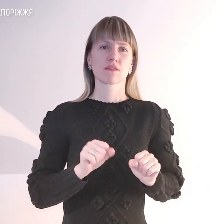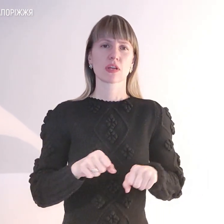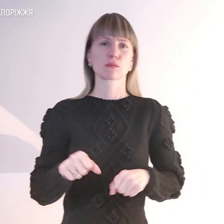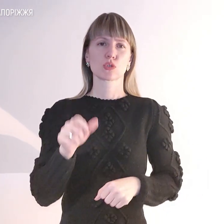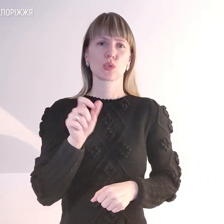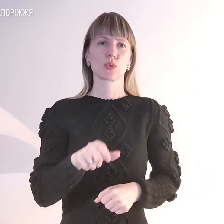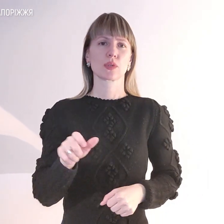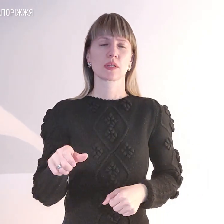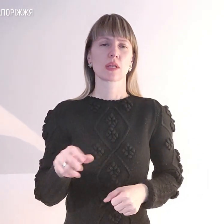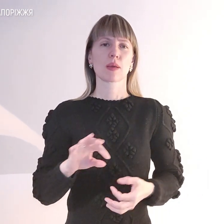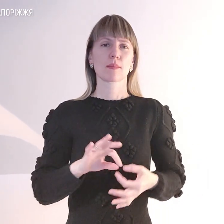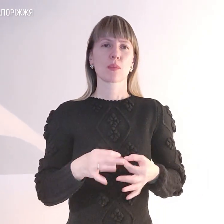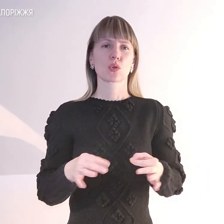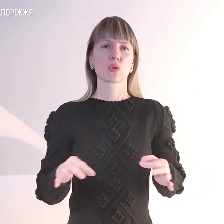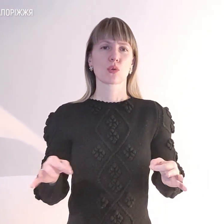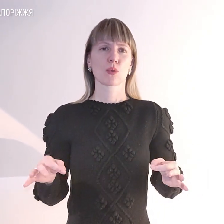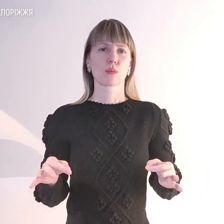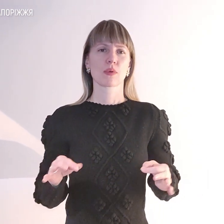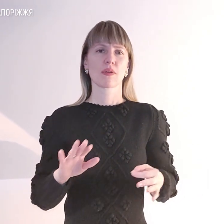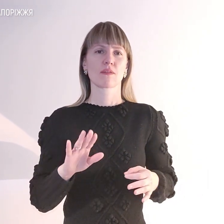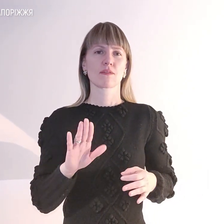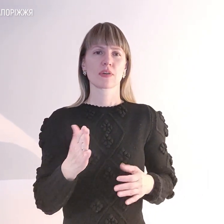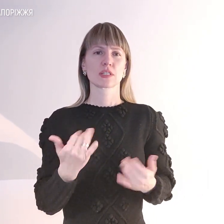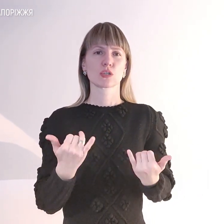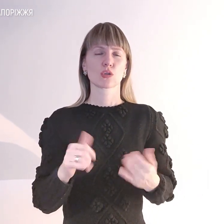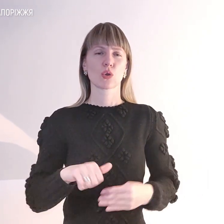організму. Подробиці в «Сьогодні головне».